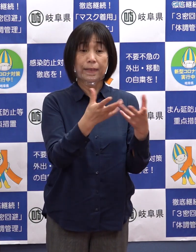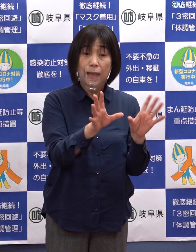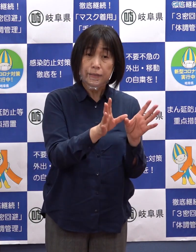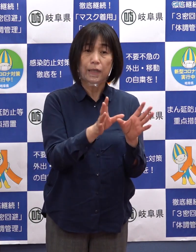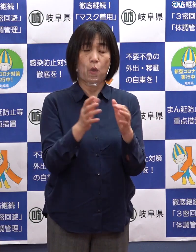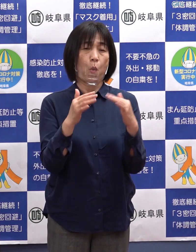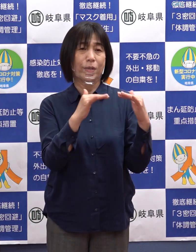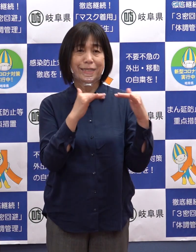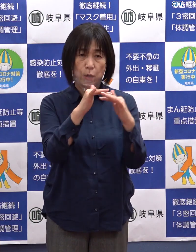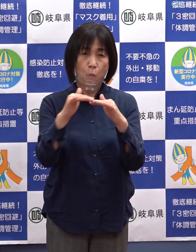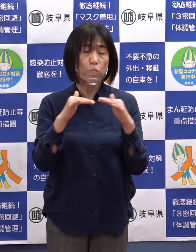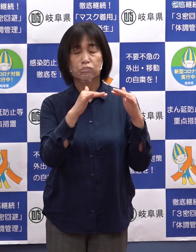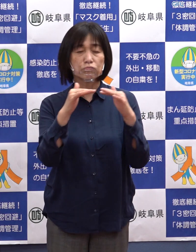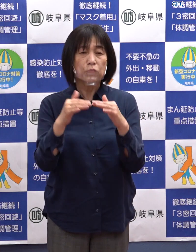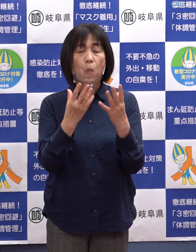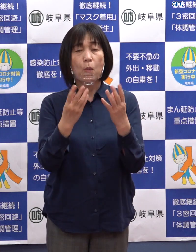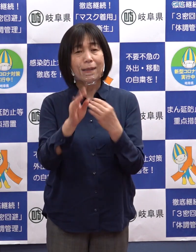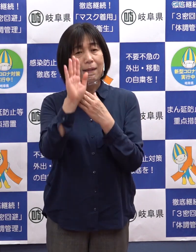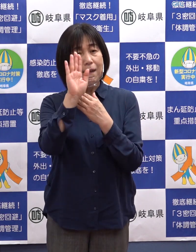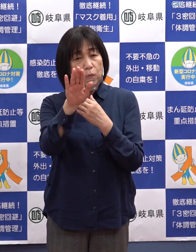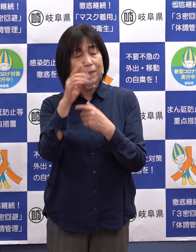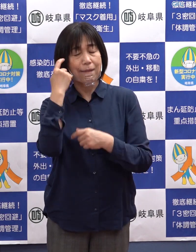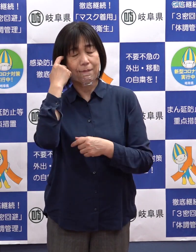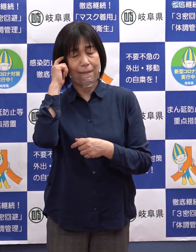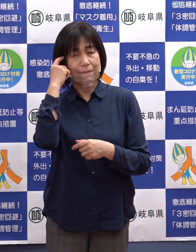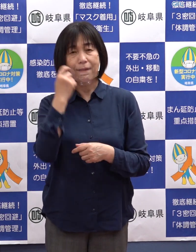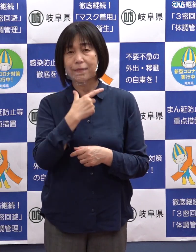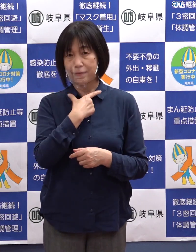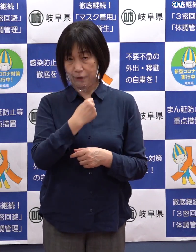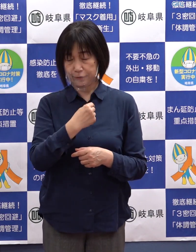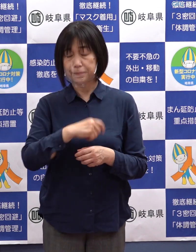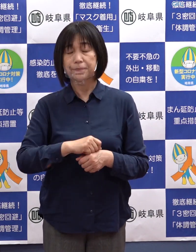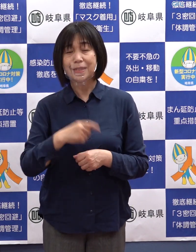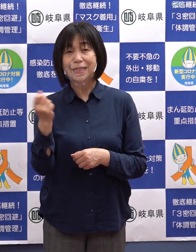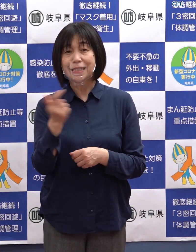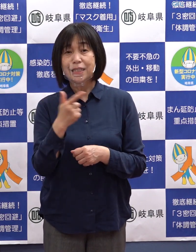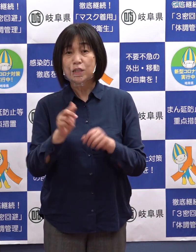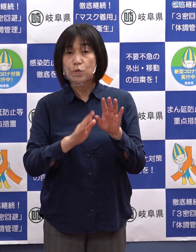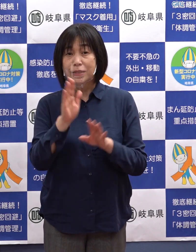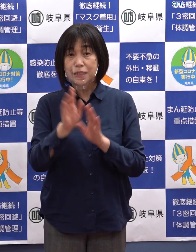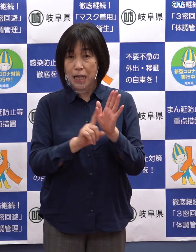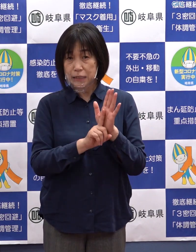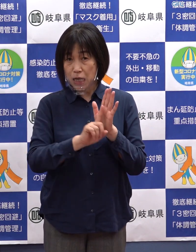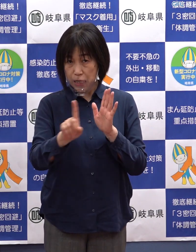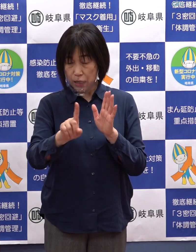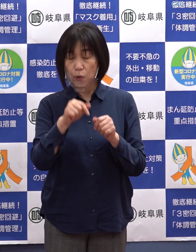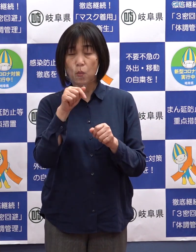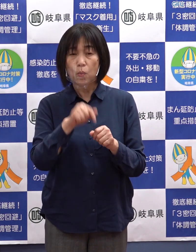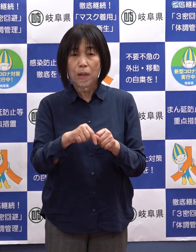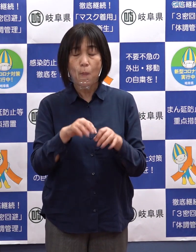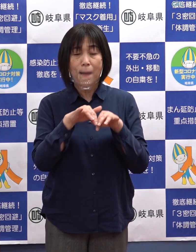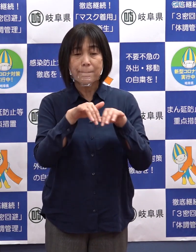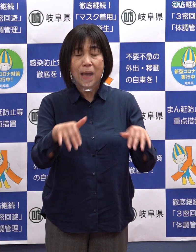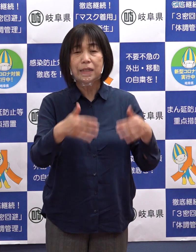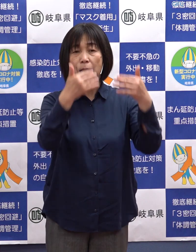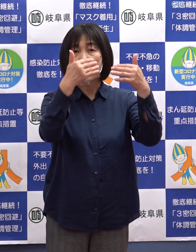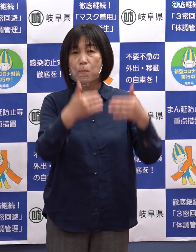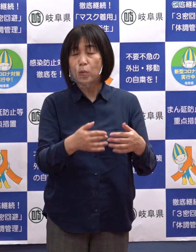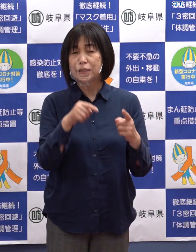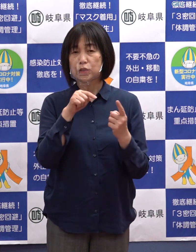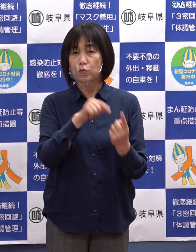思っております。ただ、この緊急事態宣言というのは、これはまん延防止と違って、国